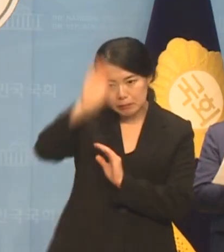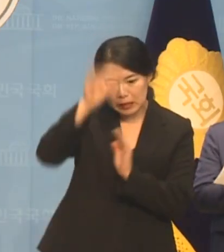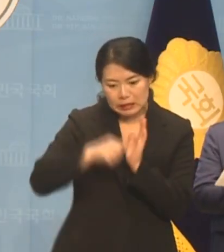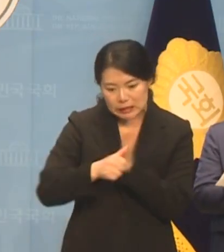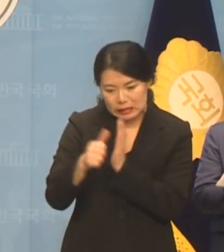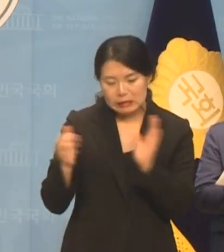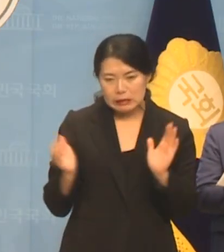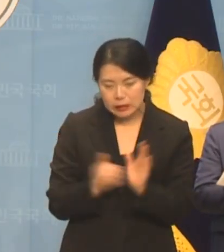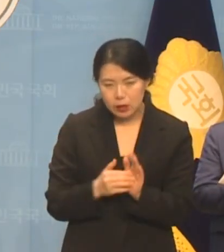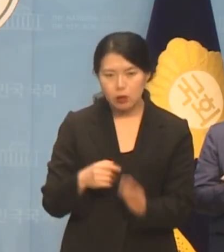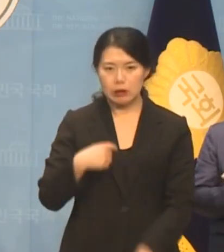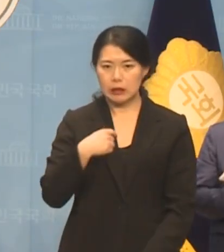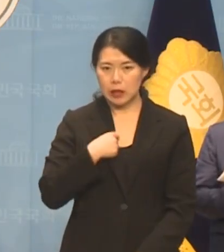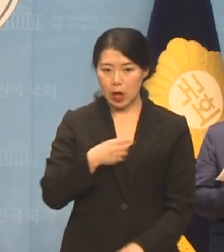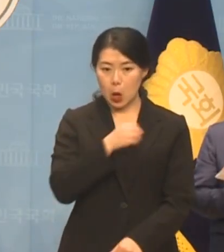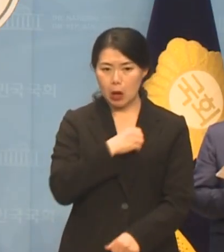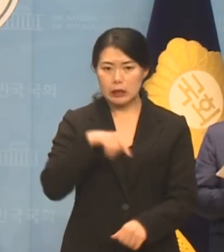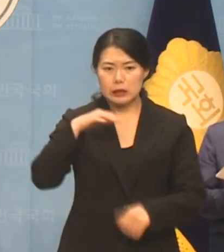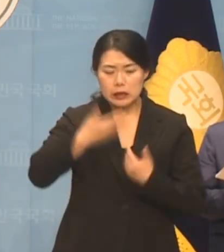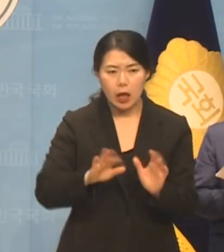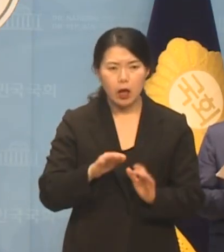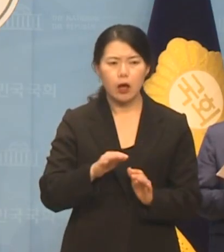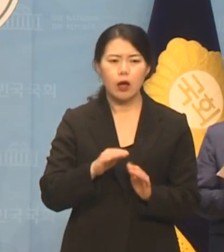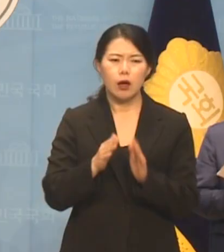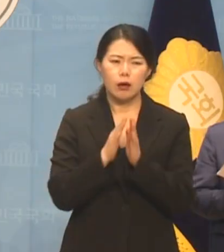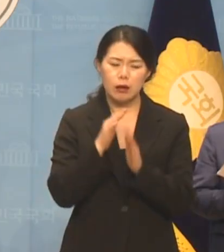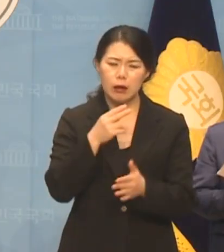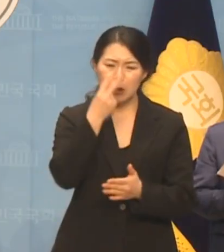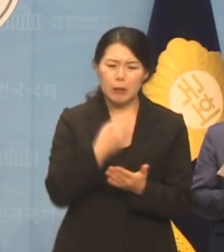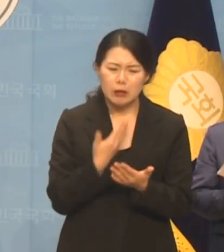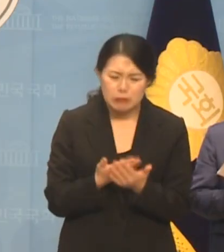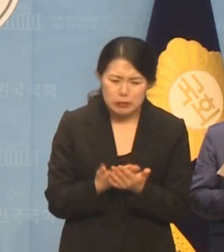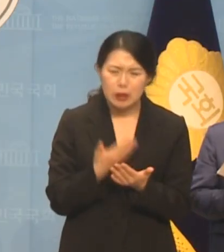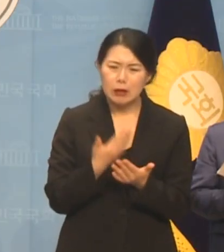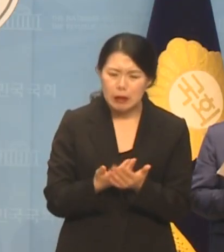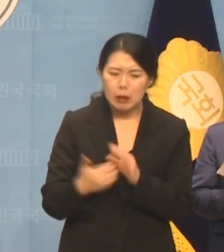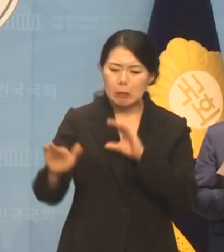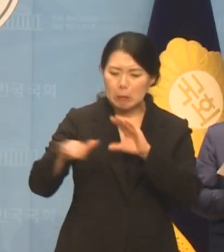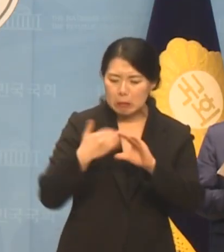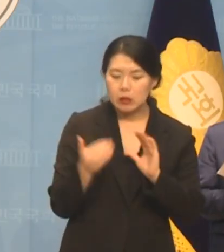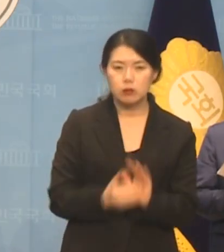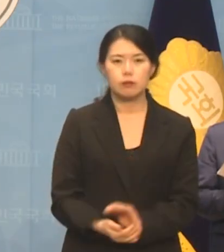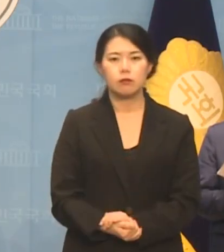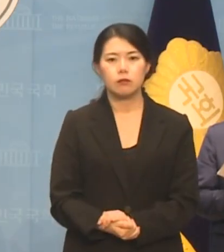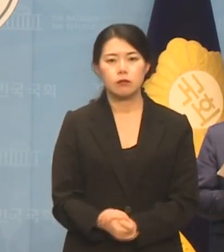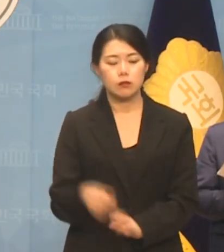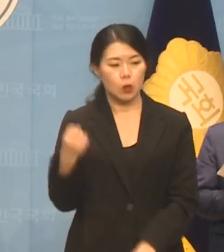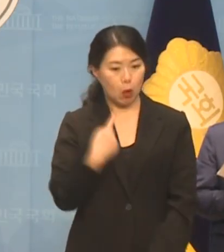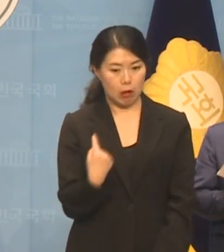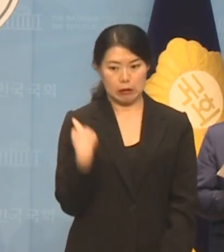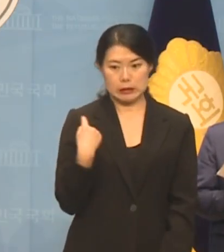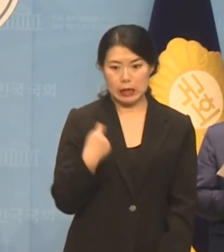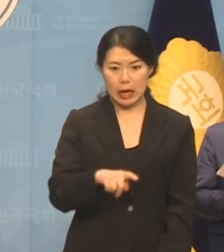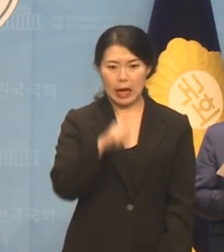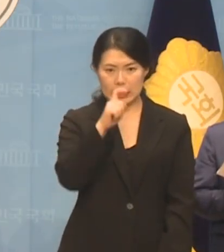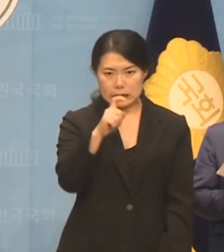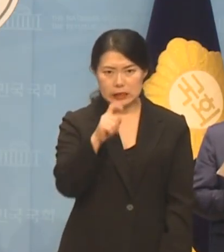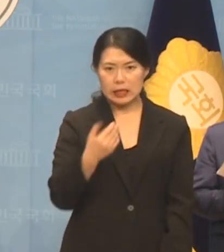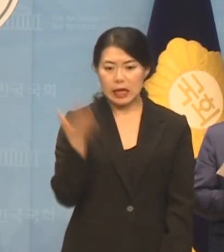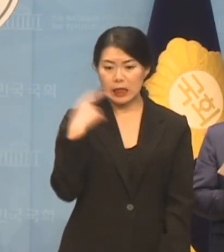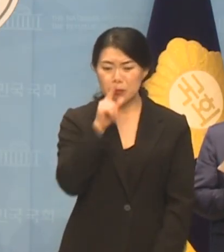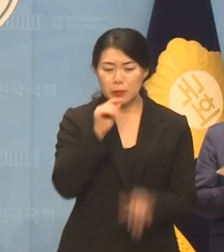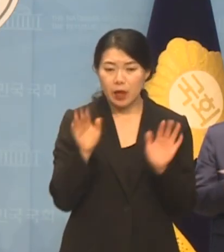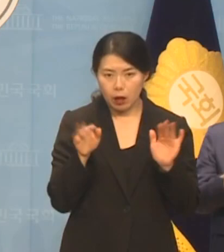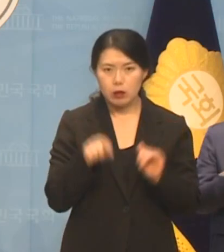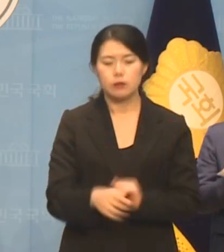삭제한 후 저희 의원실에 선처를 요청하는 이메일을 보내기도 하였습니다. 또한 어제 X, 구 트위터에서는